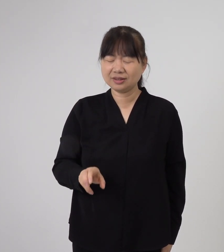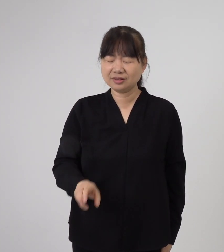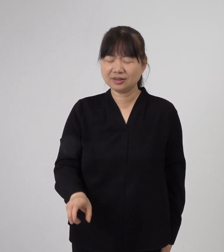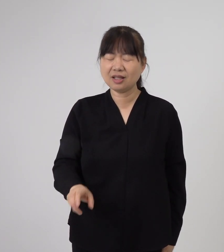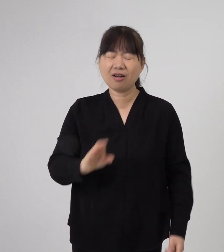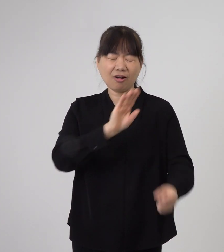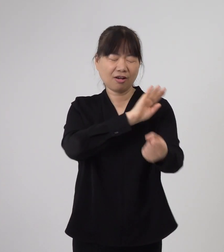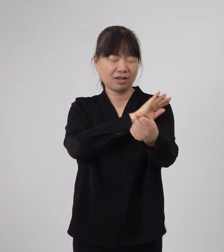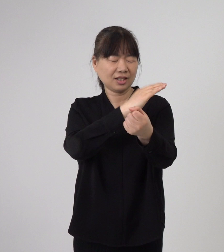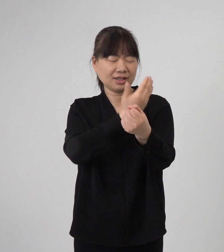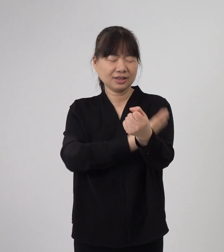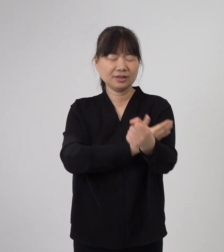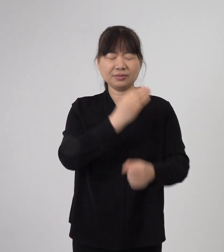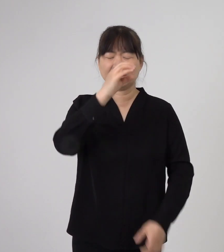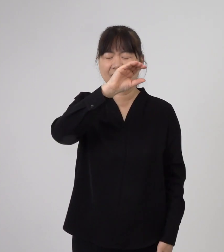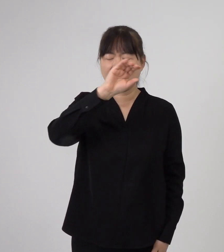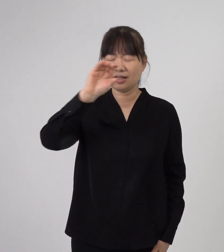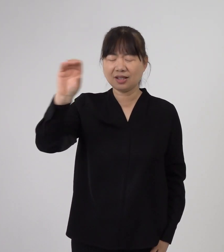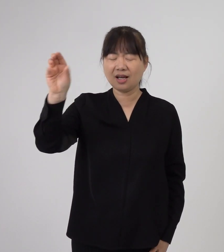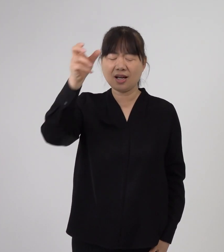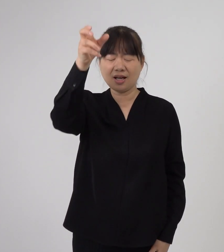십자가의 능력